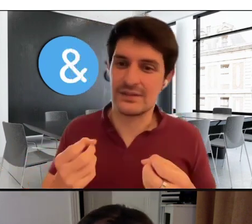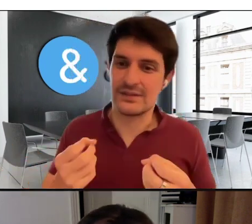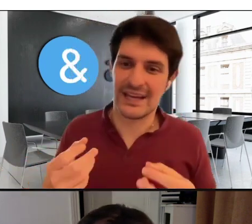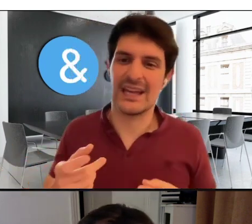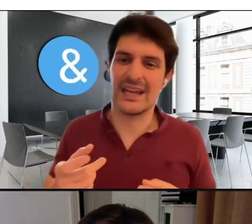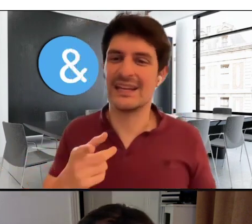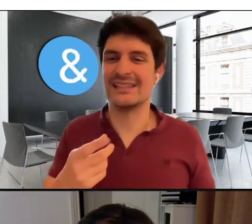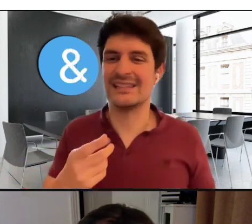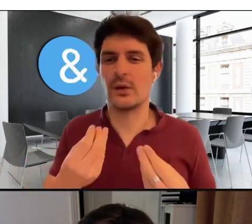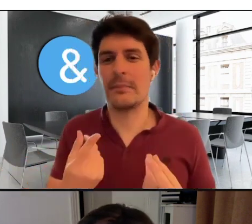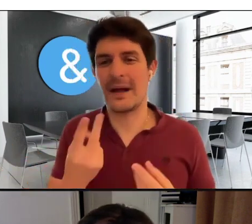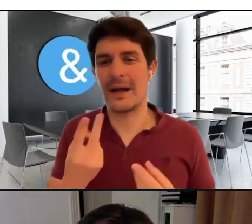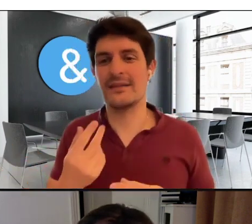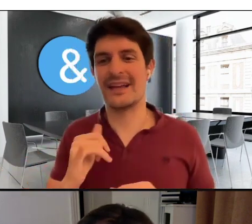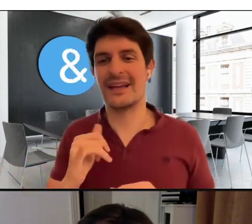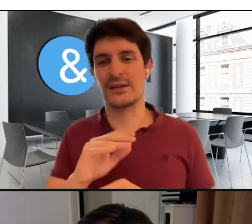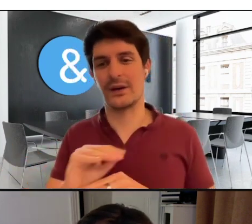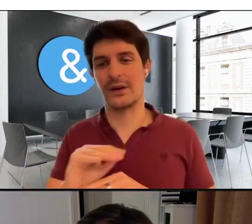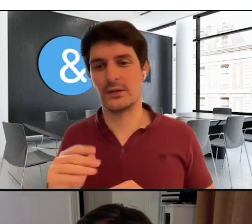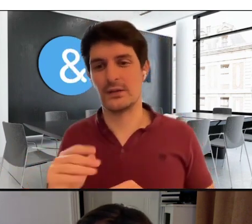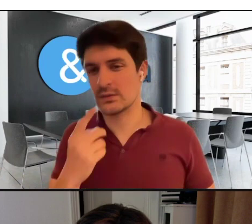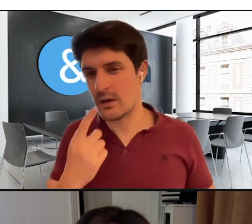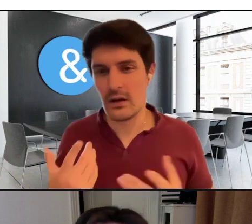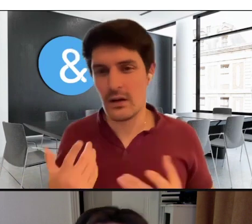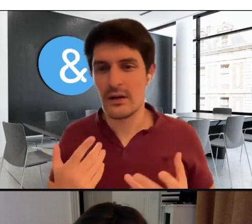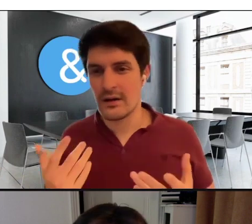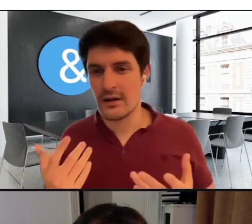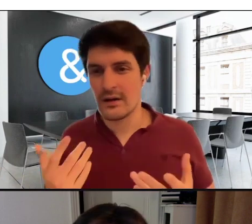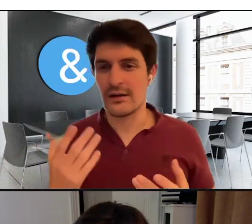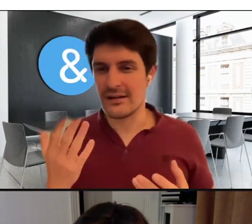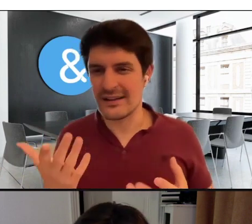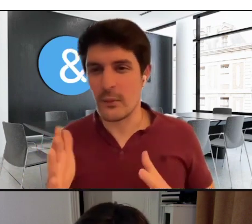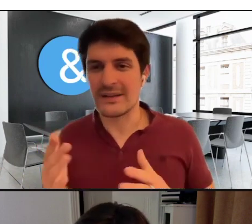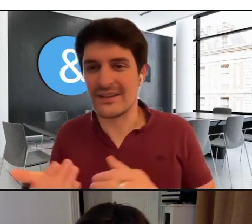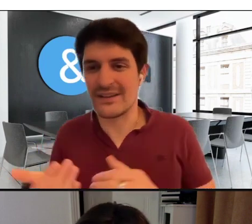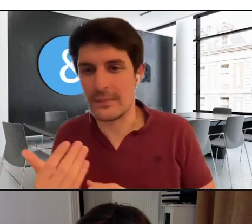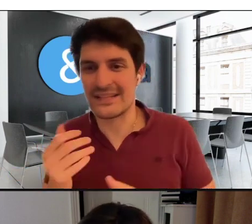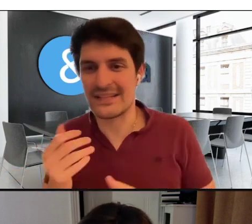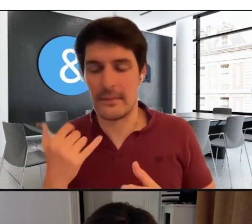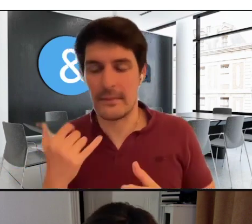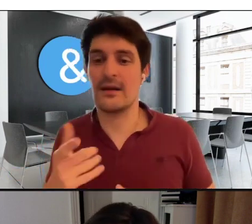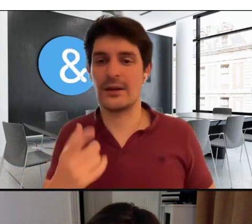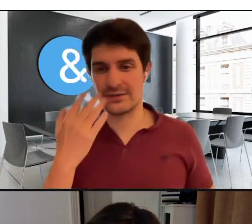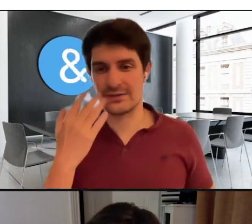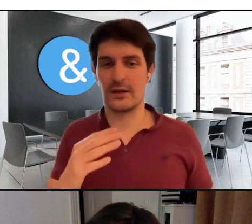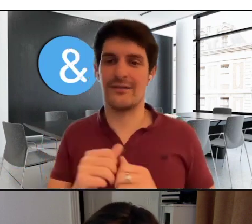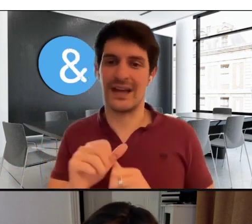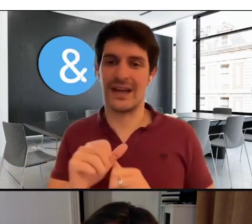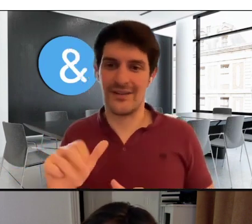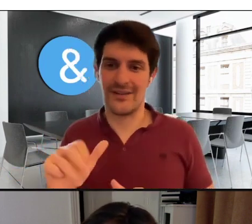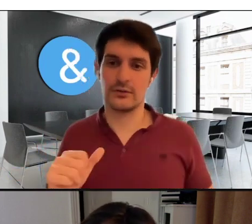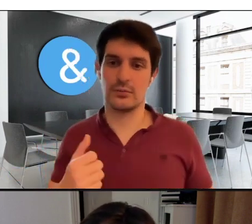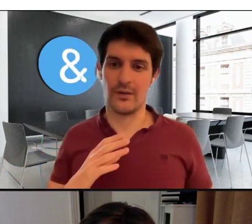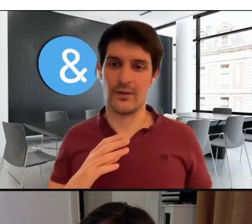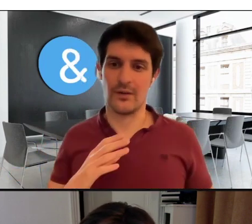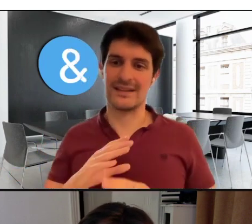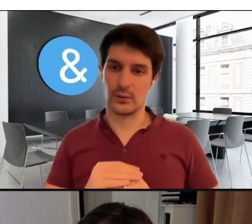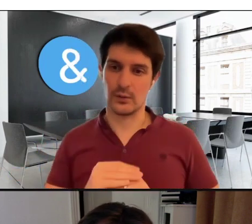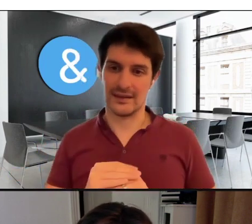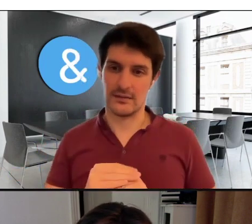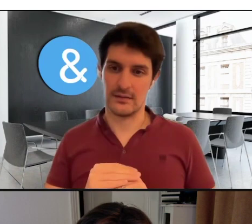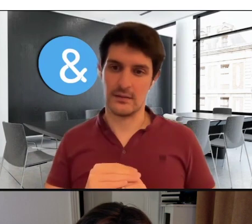très. Ça donne pas mal d'insécurité, tu sens. Comment ça va se passer l'appel? Là, tu sais qu'avec Ava, tu peux avoir la